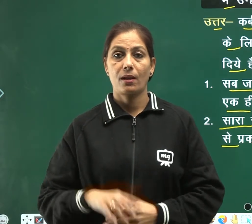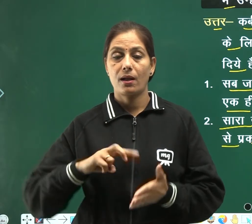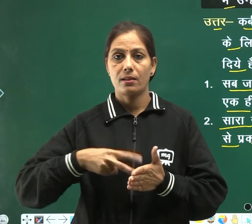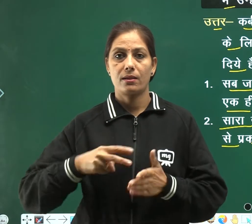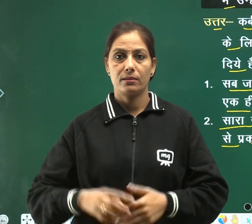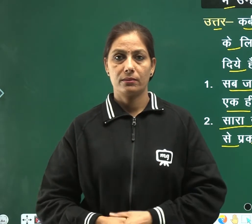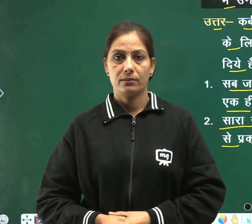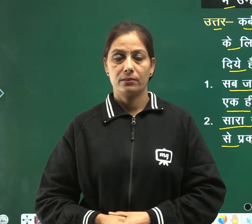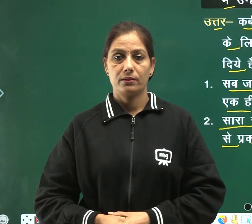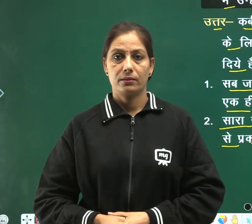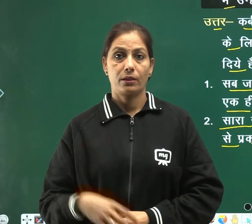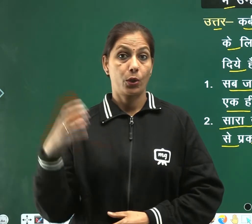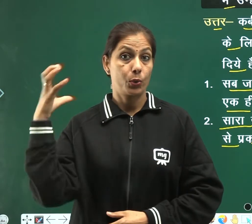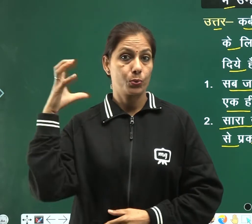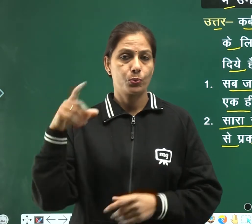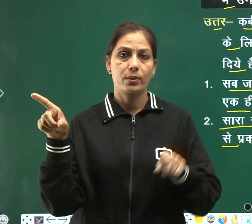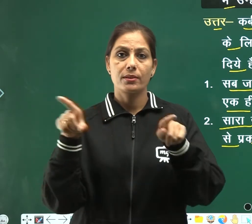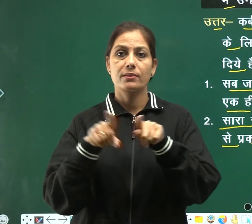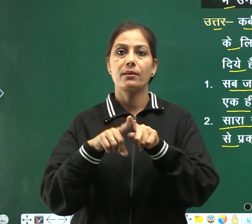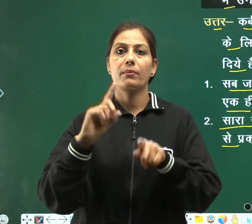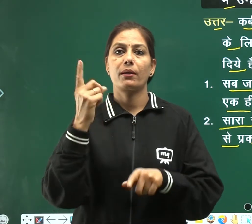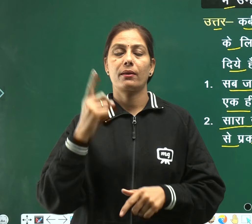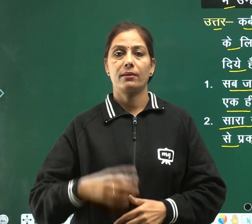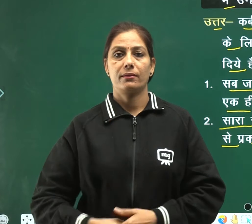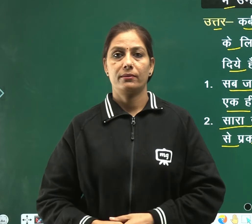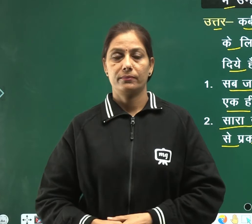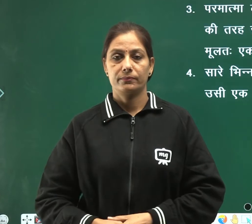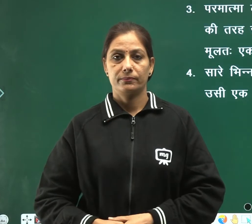अर्थात सूर्य एक है।